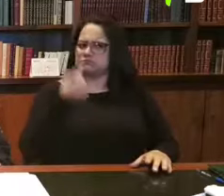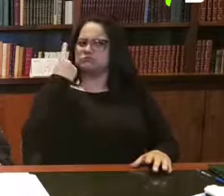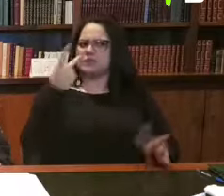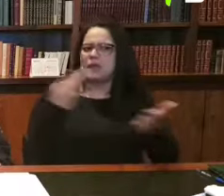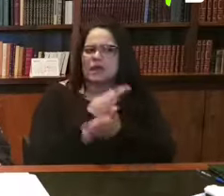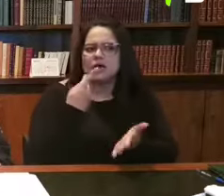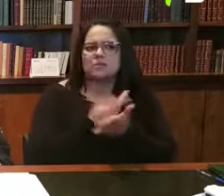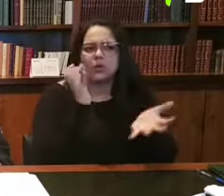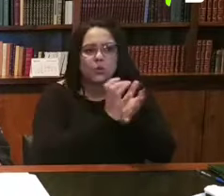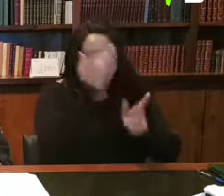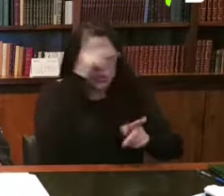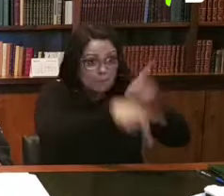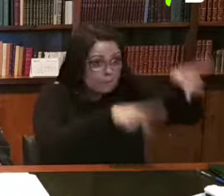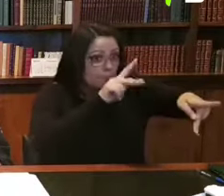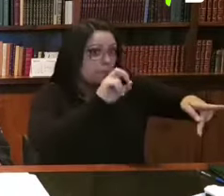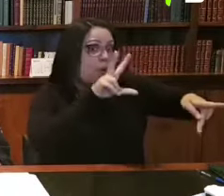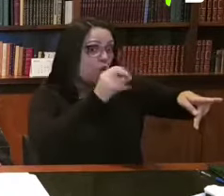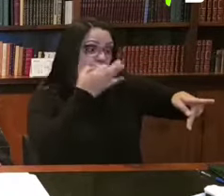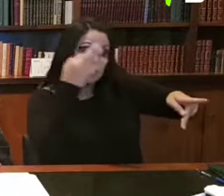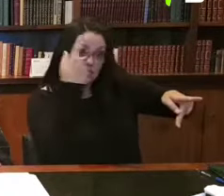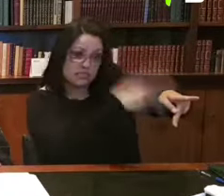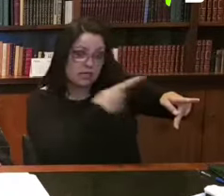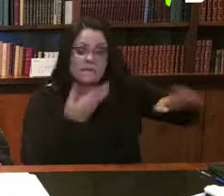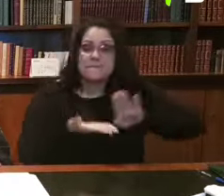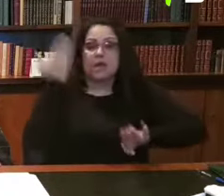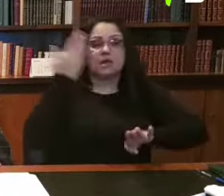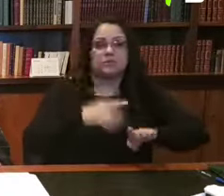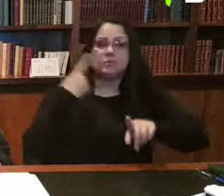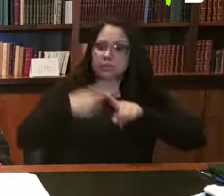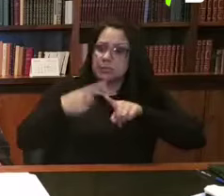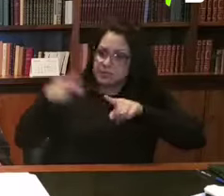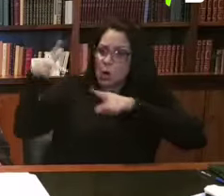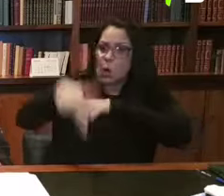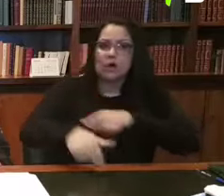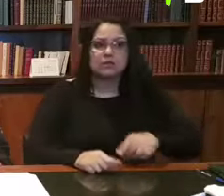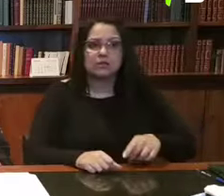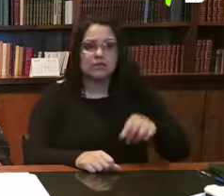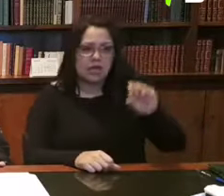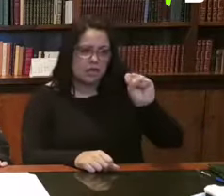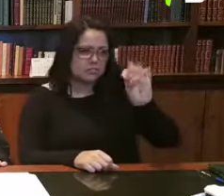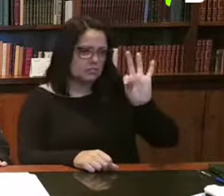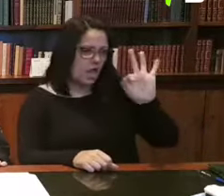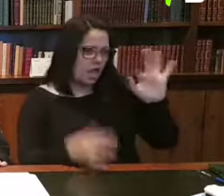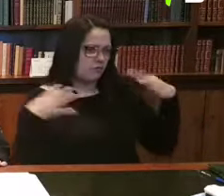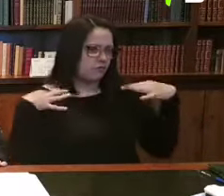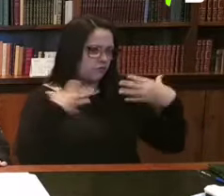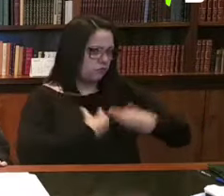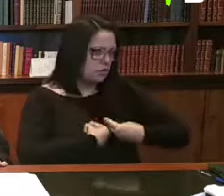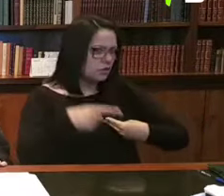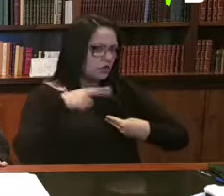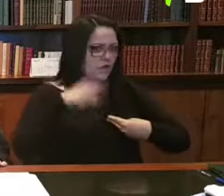a pergunta na verdade ela tá dizendo seguinte por quê que não corta será que o supremo não tá errado de